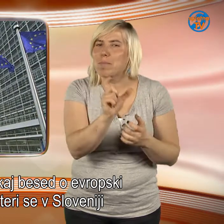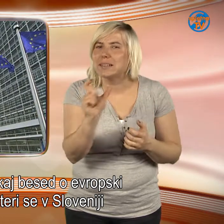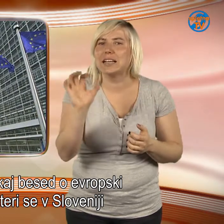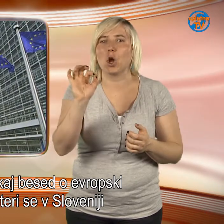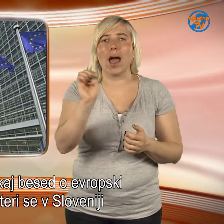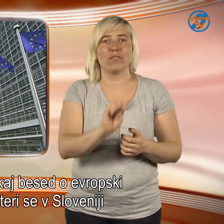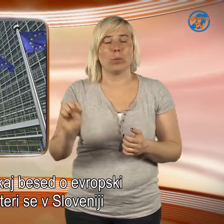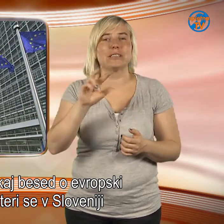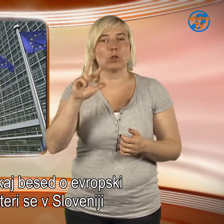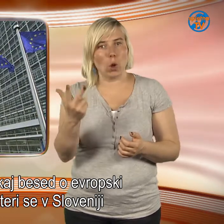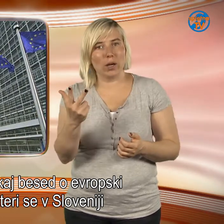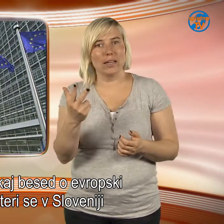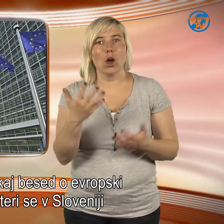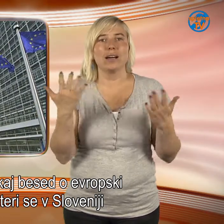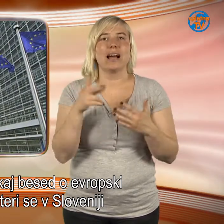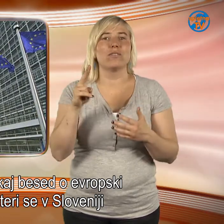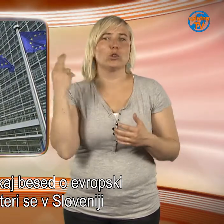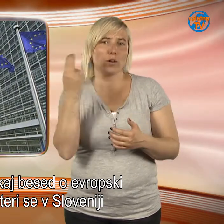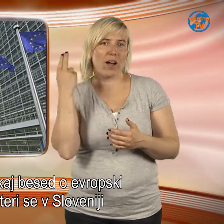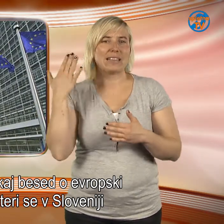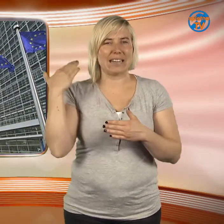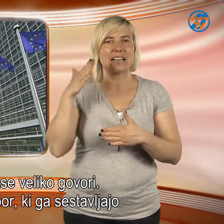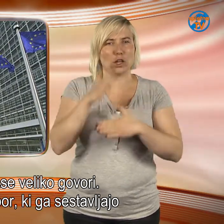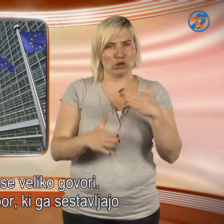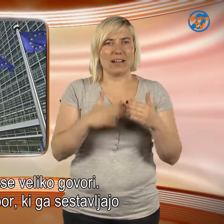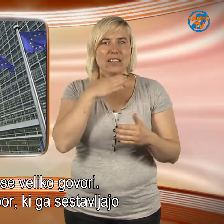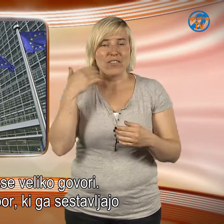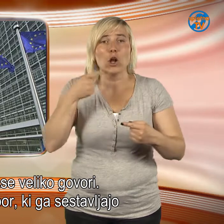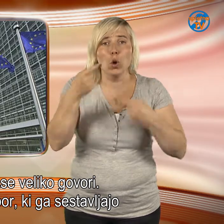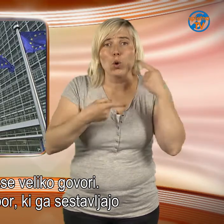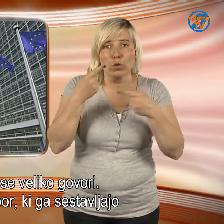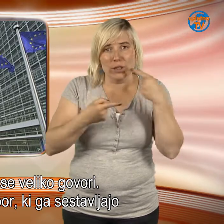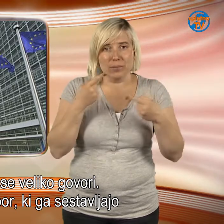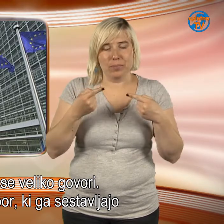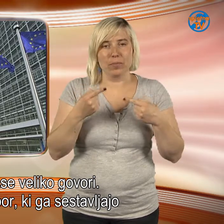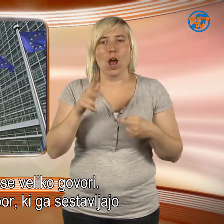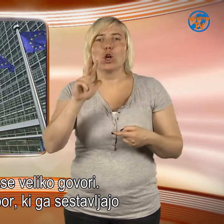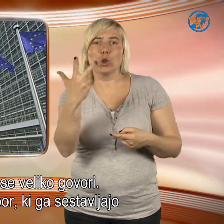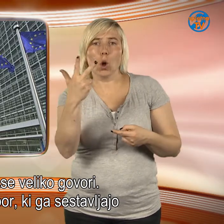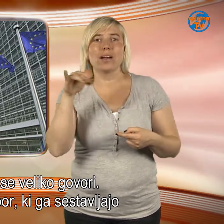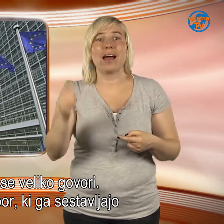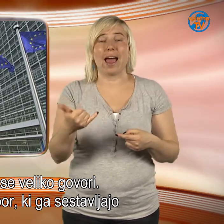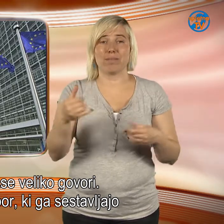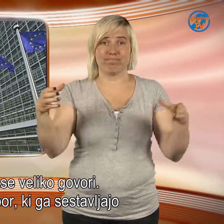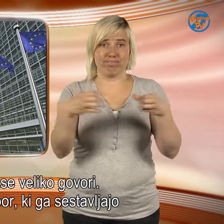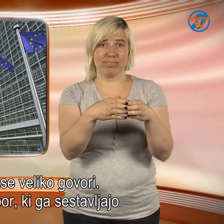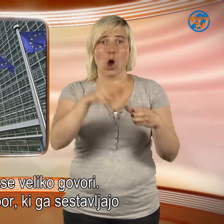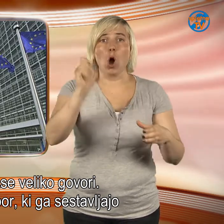o evropski trojki, o kateri se v Sloveniji zadnje čase veliko govori. Trojka je odbor, ki ga